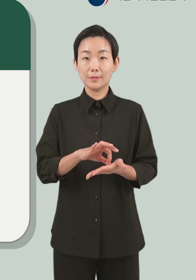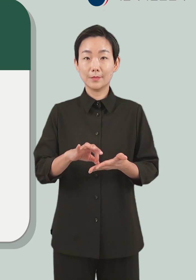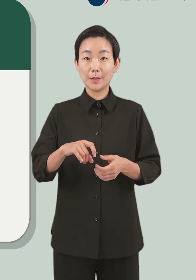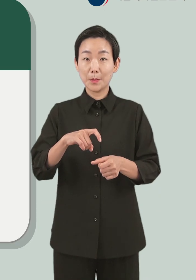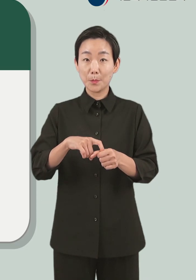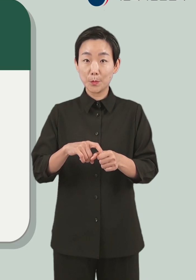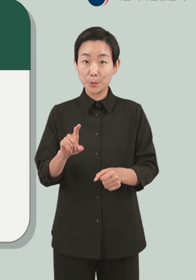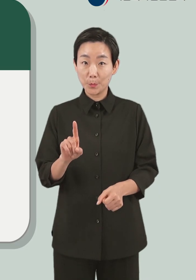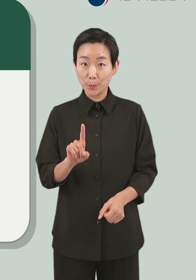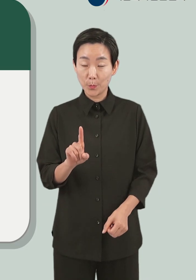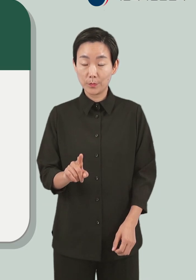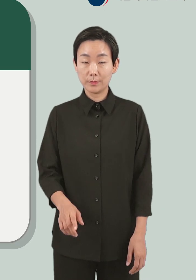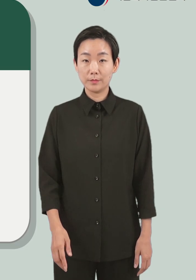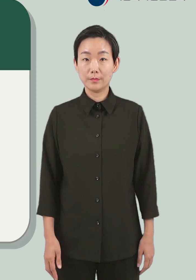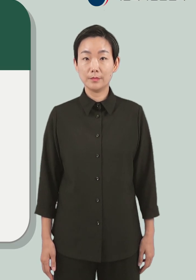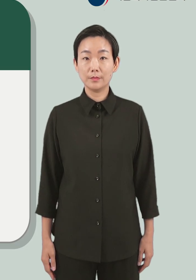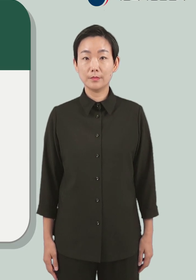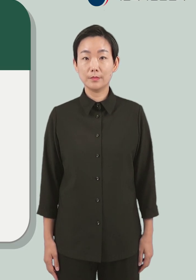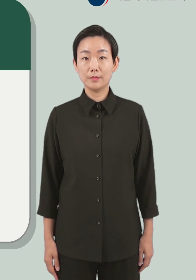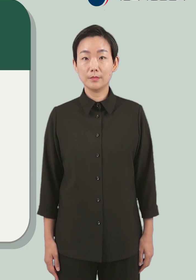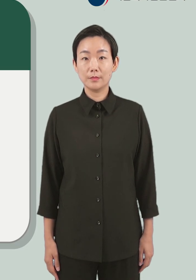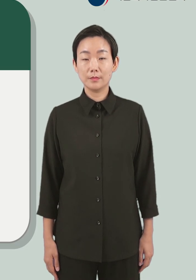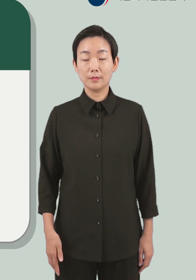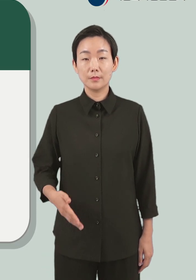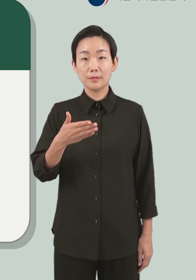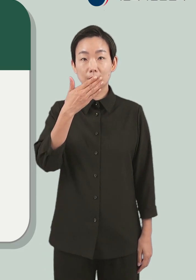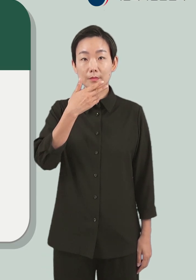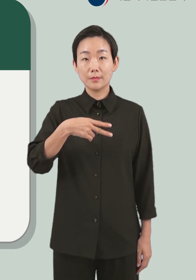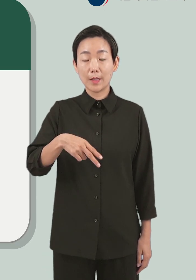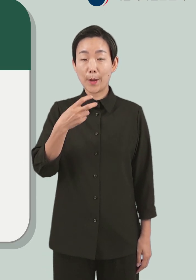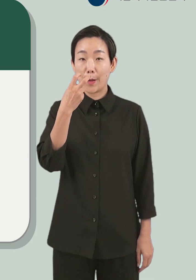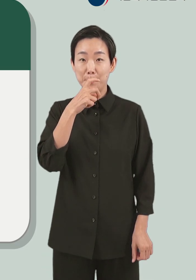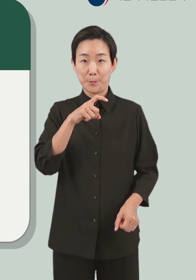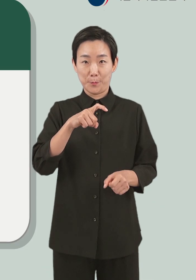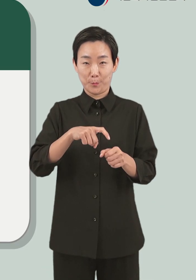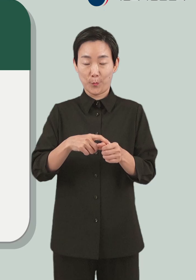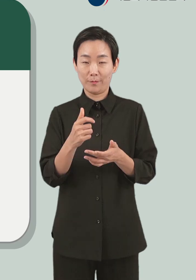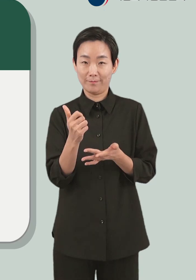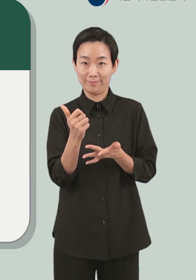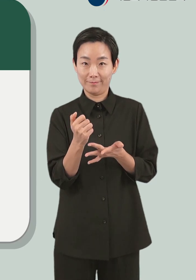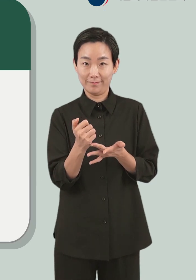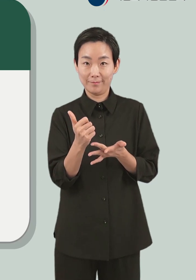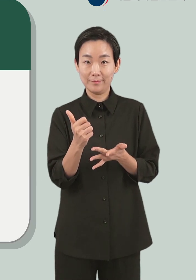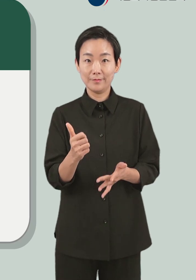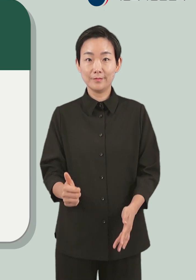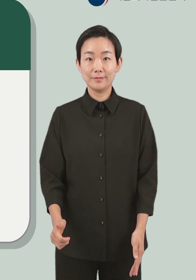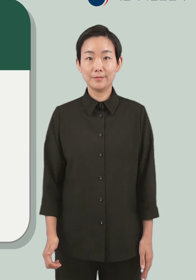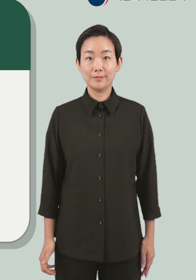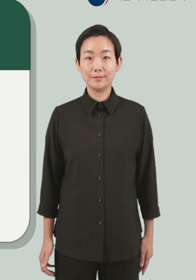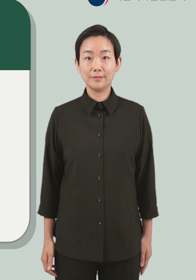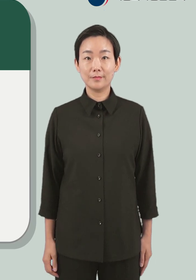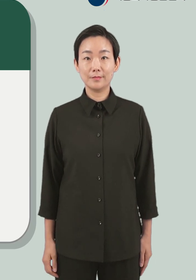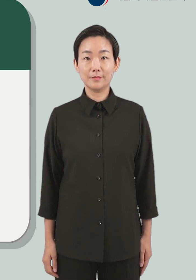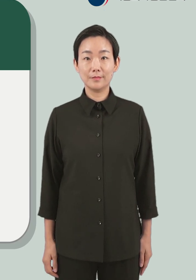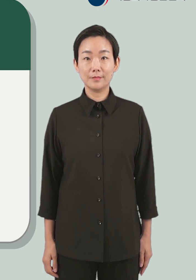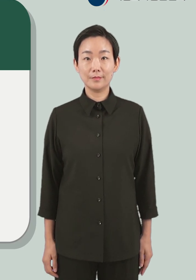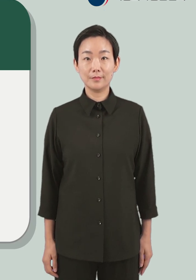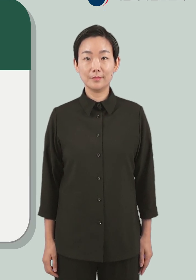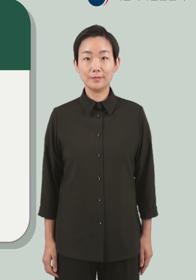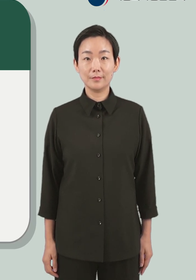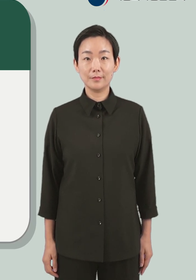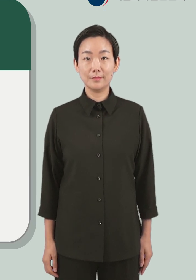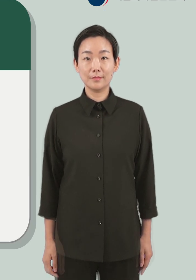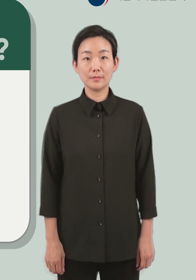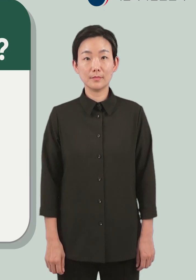이 의료기기의 사용 목적은 무엇입니까? 이 의료기기는 손가락 끝에서 체혈한 모세혈의 포도당 농도를 측정하기